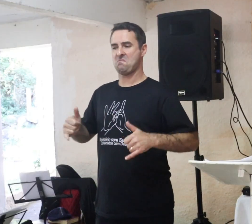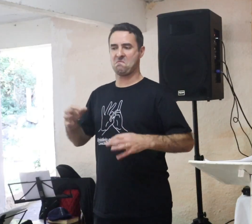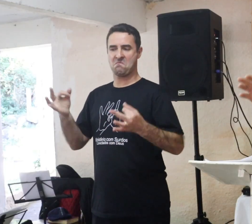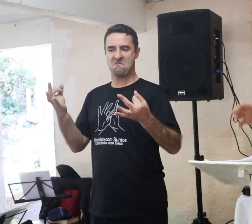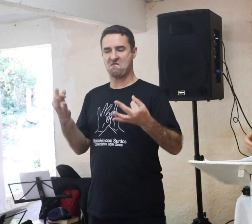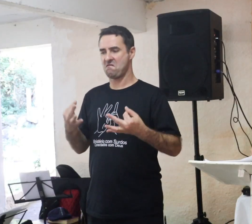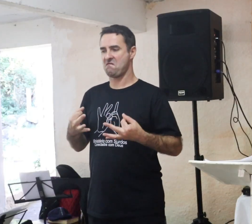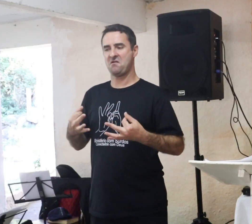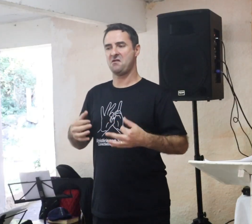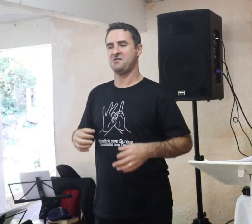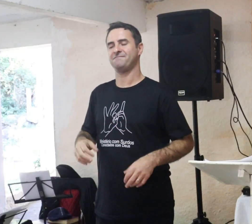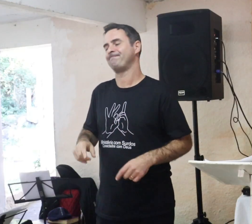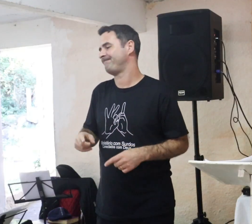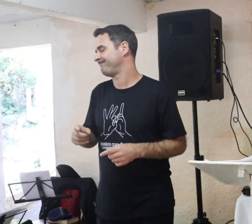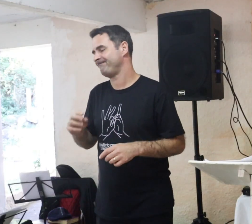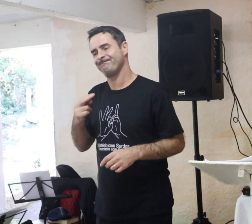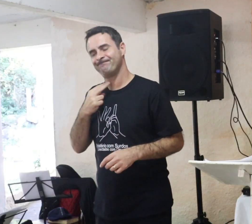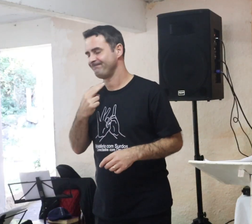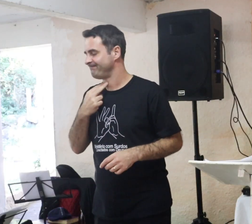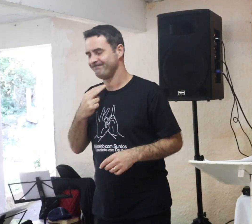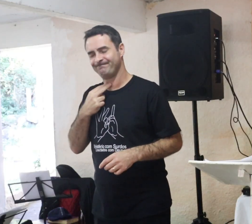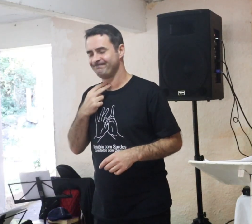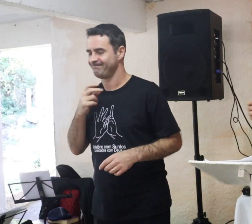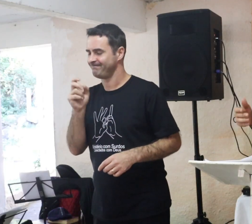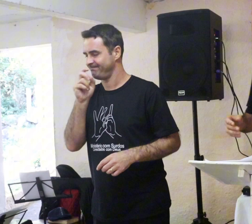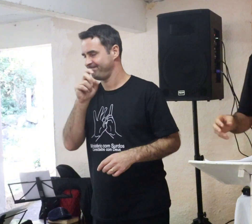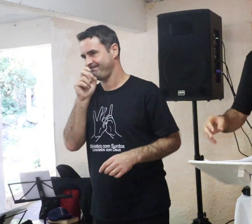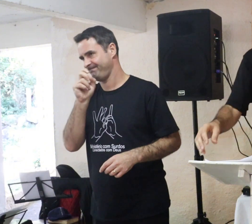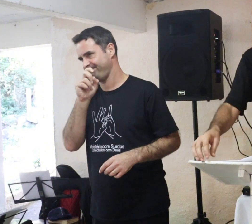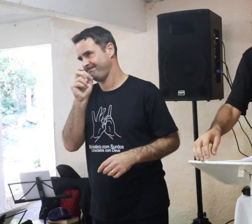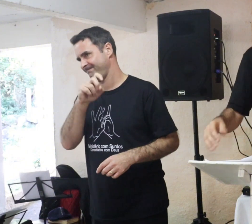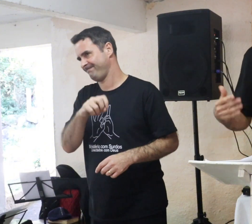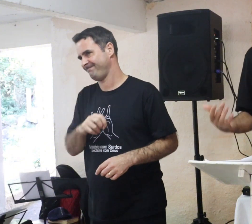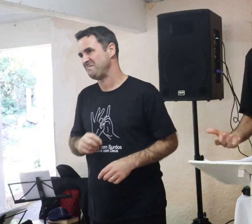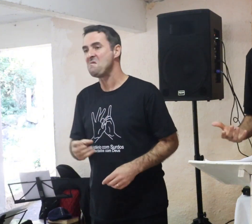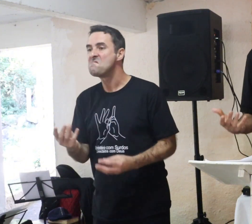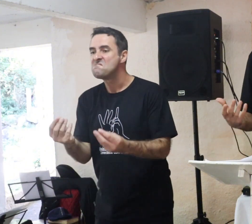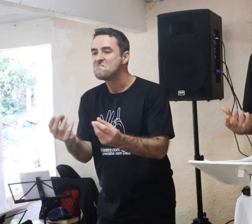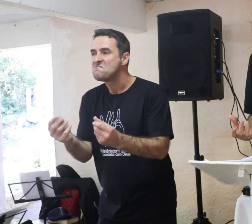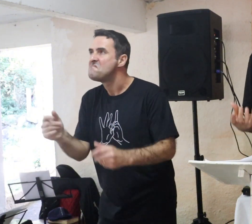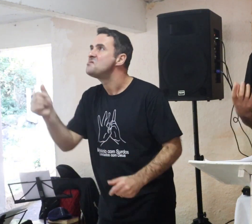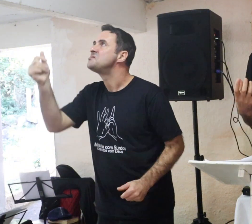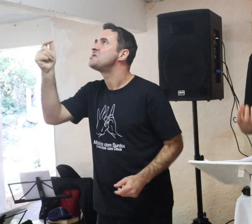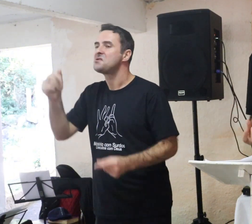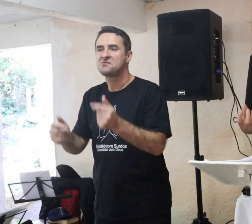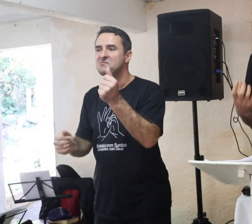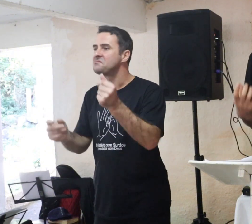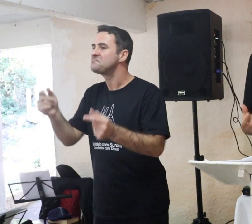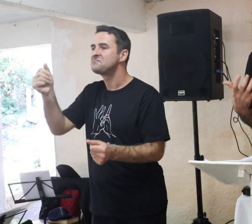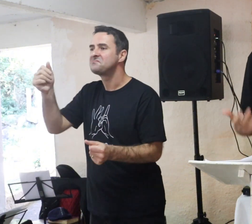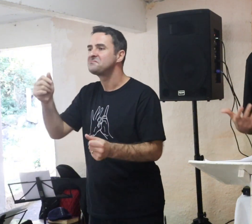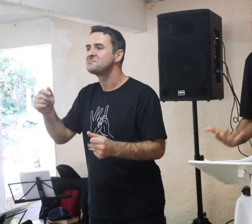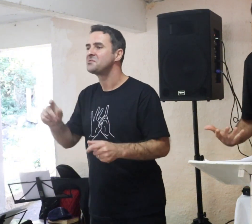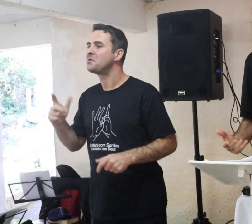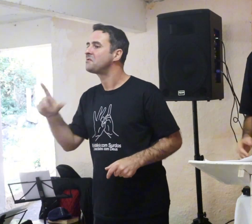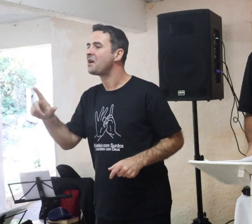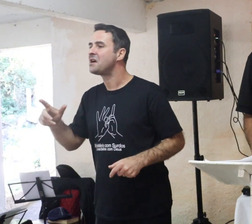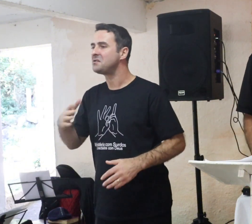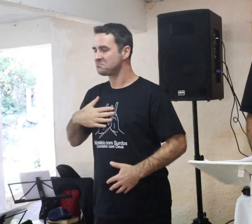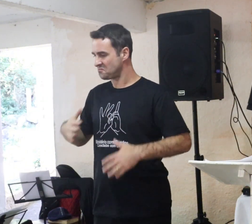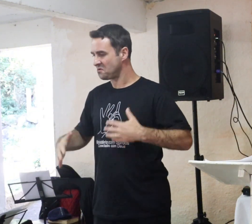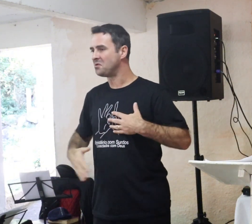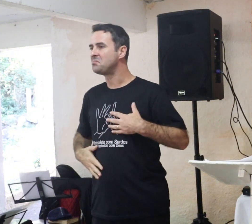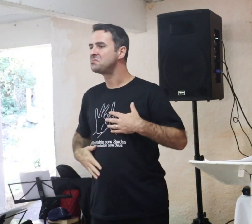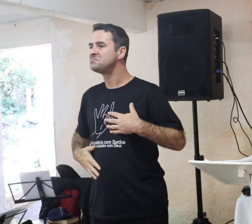Olha só, não adianta. Não adianta. Mesmo com muito dinheiro, não é possível, porque de fato ele não é